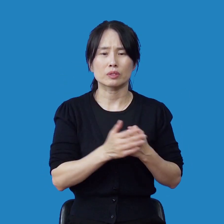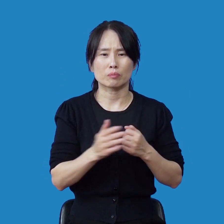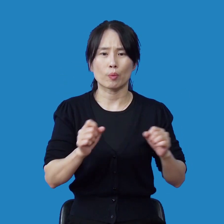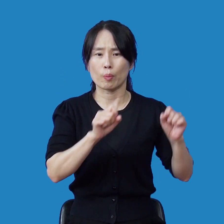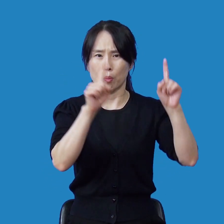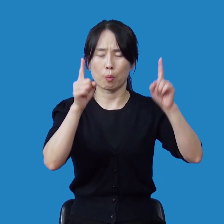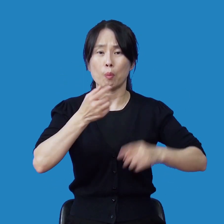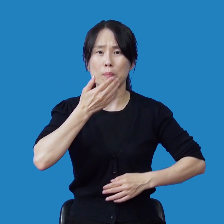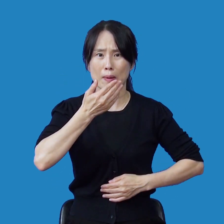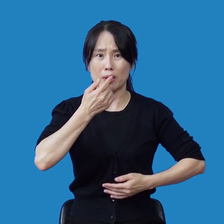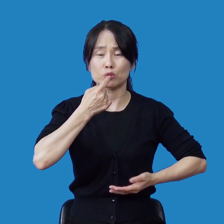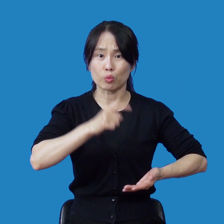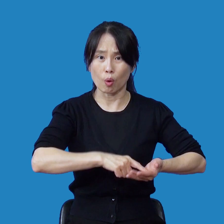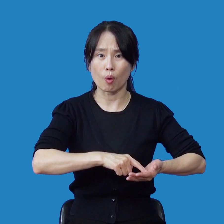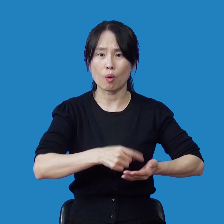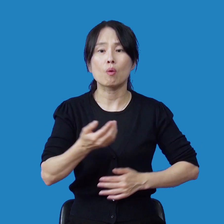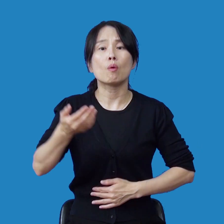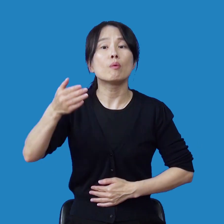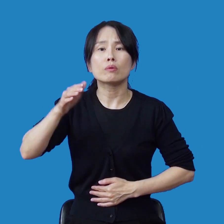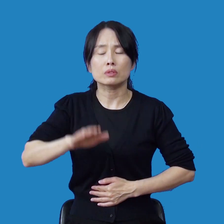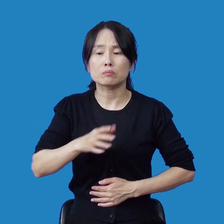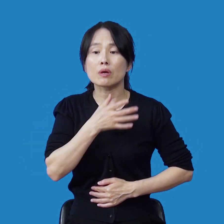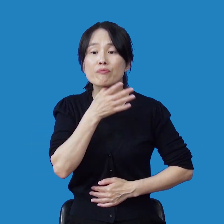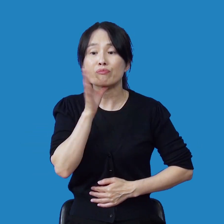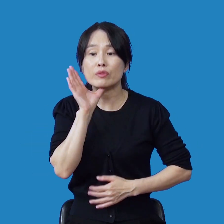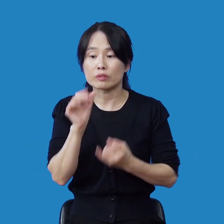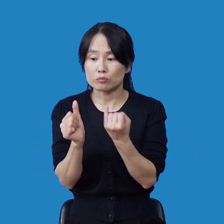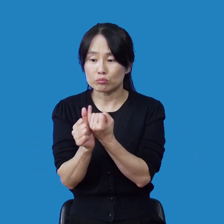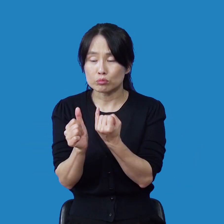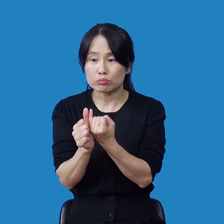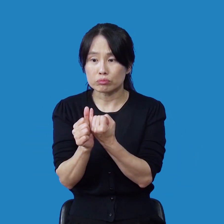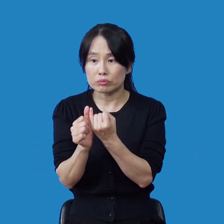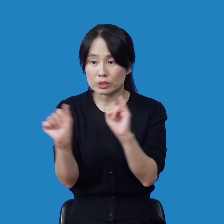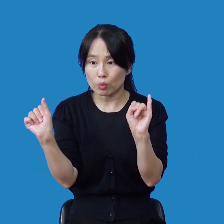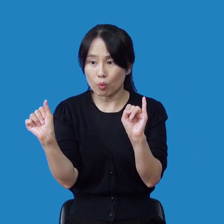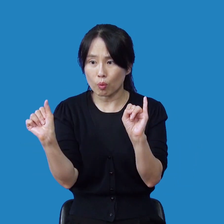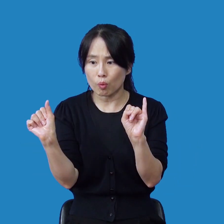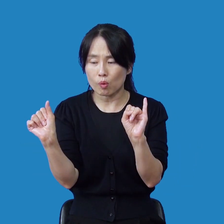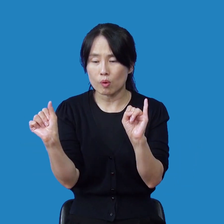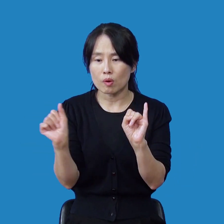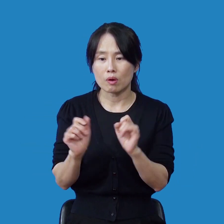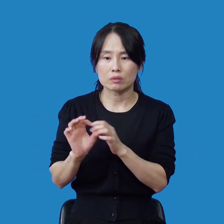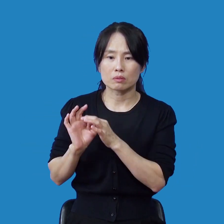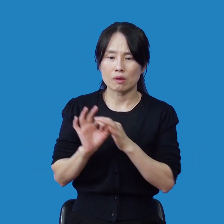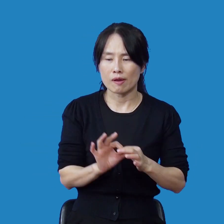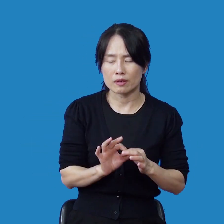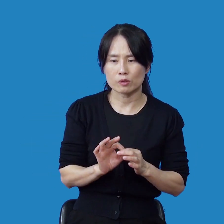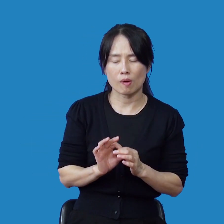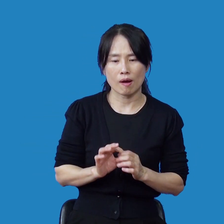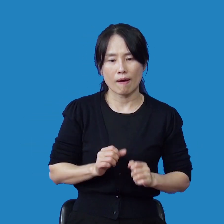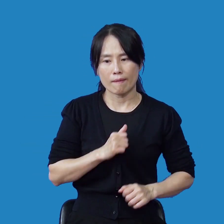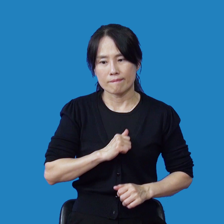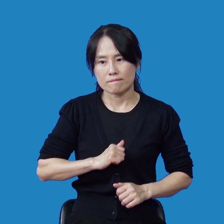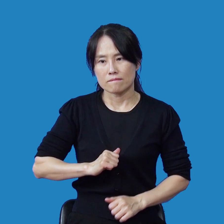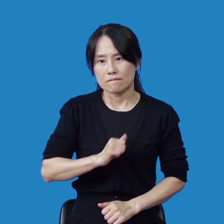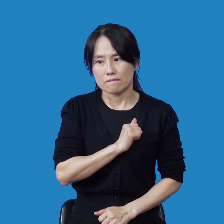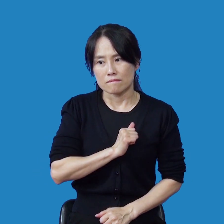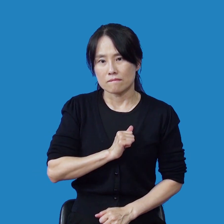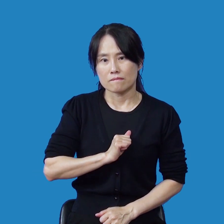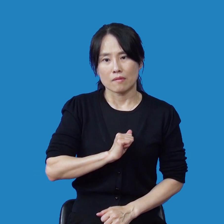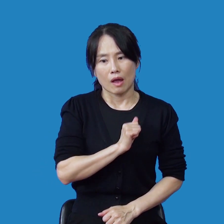가능성도 있습니다. 그러나 황혼 이혼은 심사숙고형 이혼입니다.